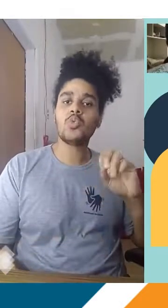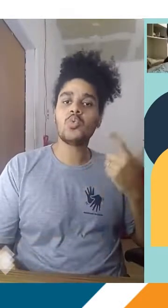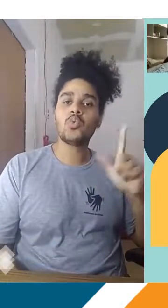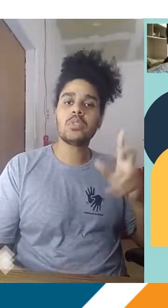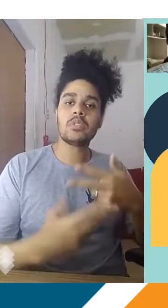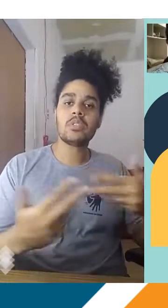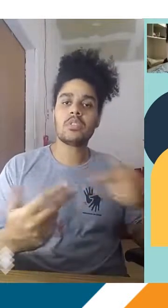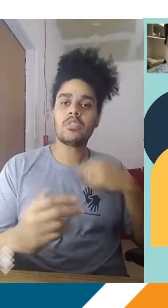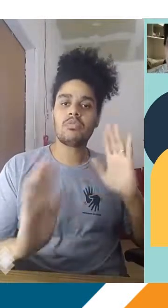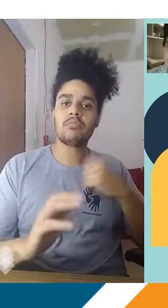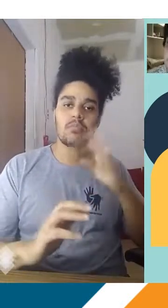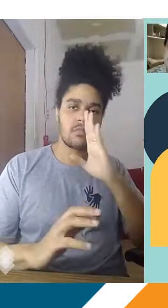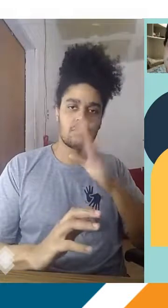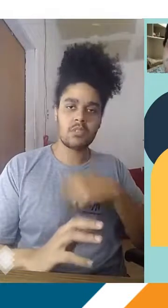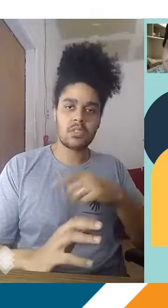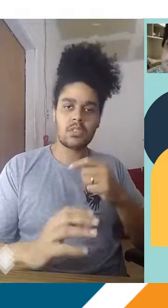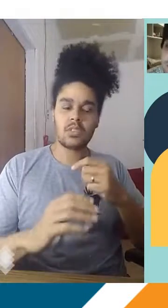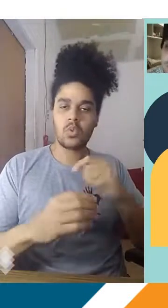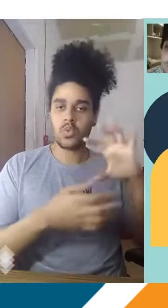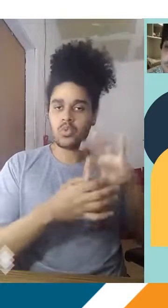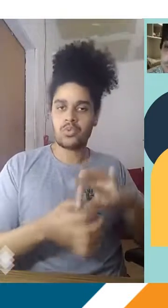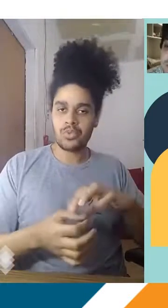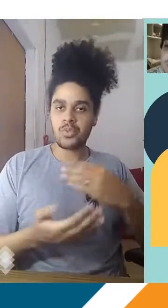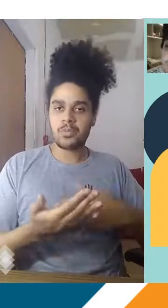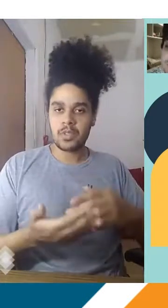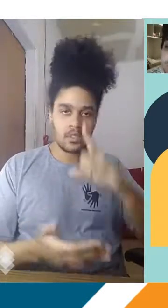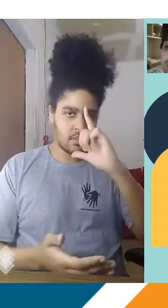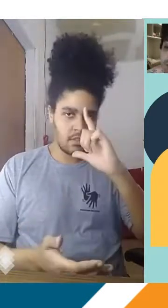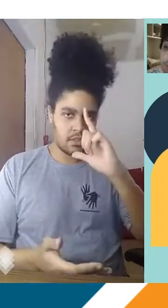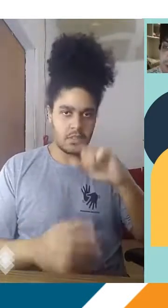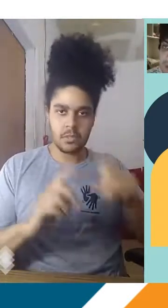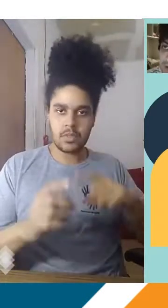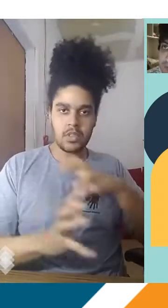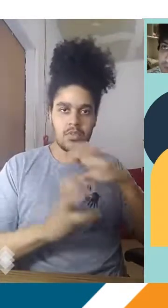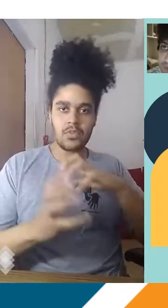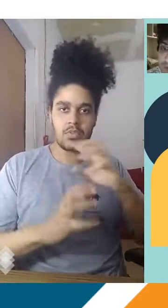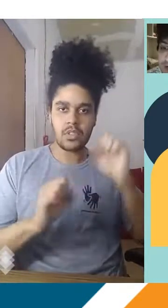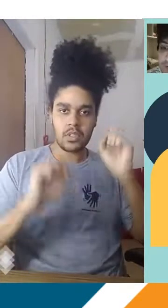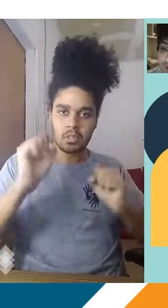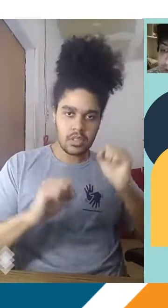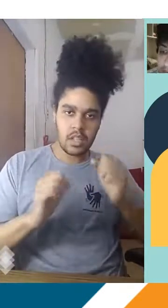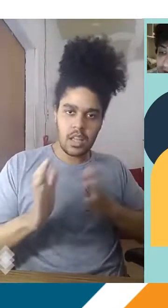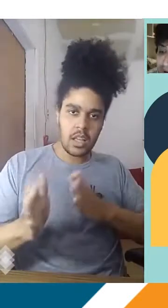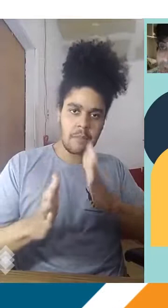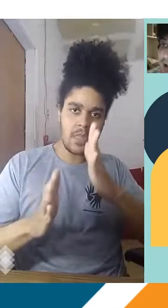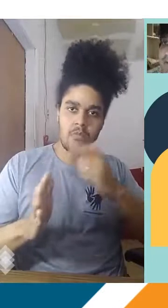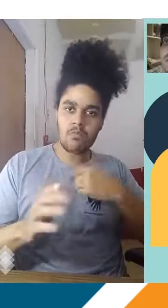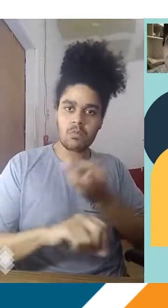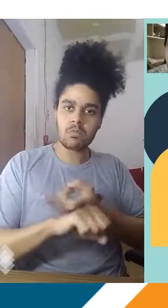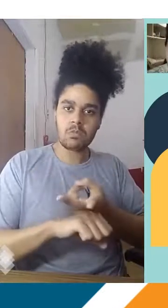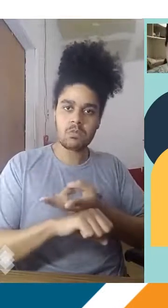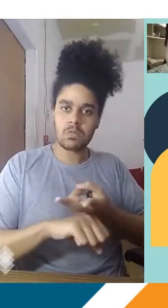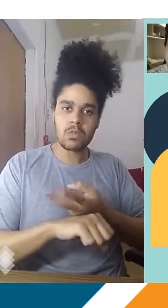na visão desta pessoa. Então eu já estou direcionando aquela contextualização que começa com a Grécia, passa para a Revolução Industrial, para o